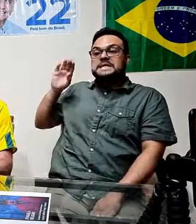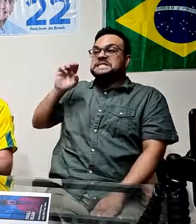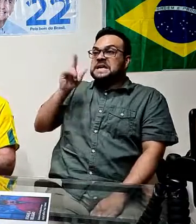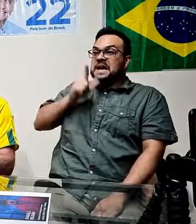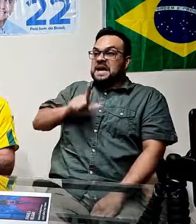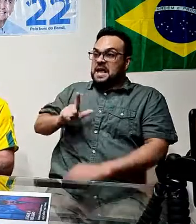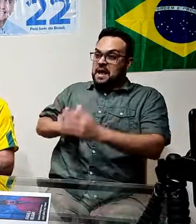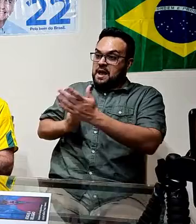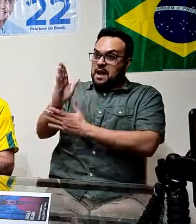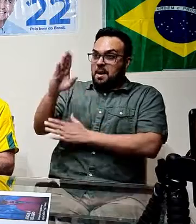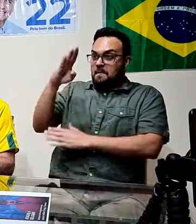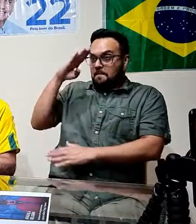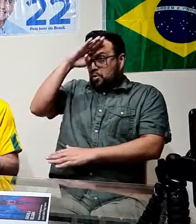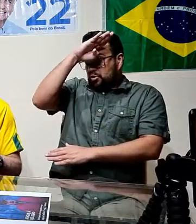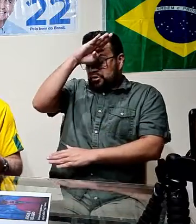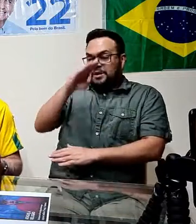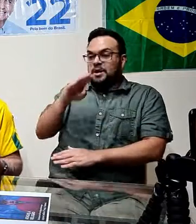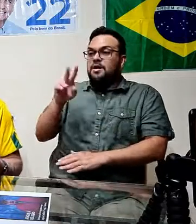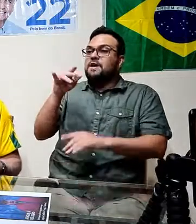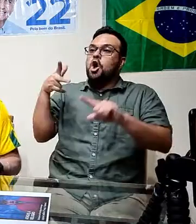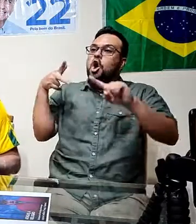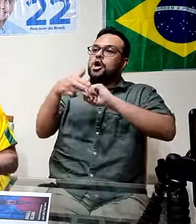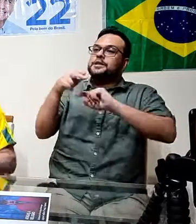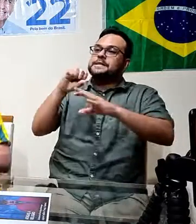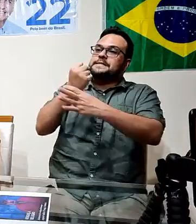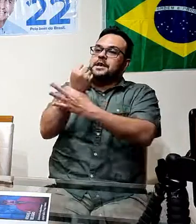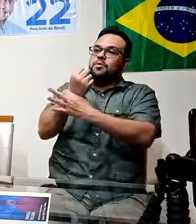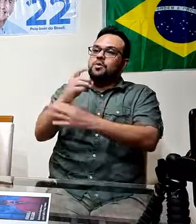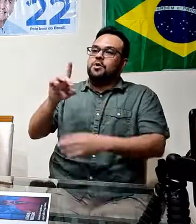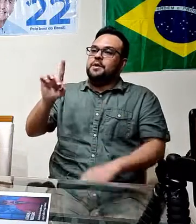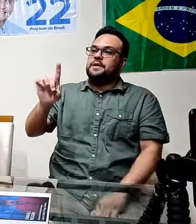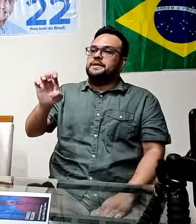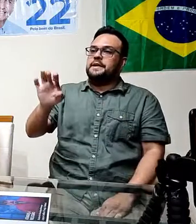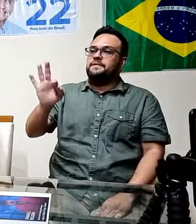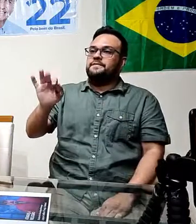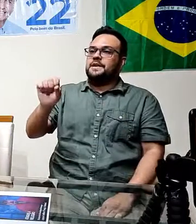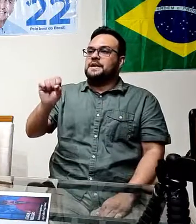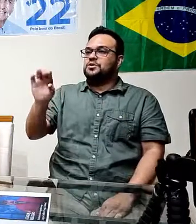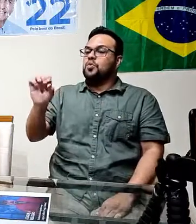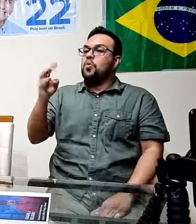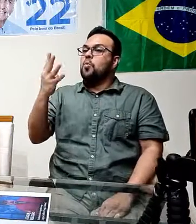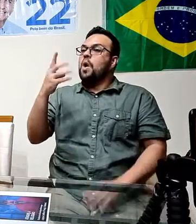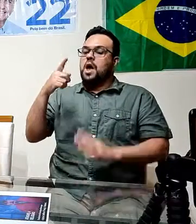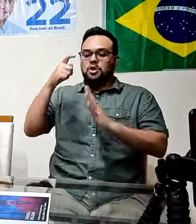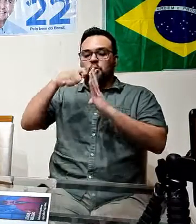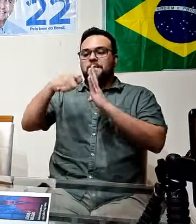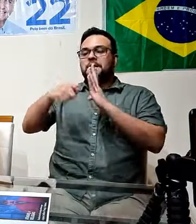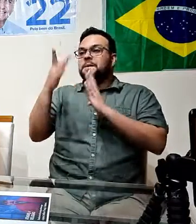presidente, ele vai acabar com o seguro defeso. São aqueles 4 meses que o